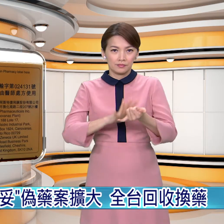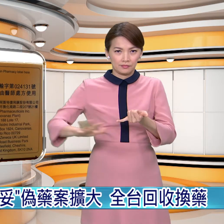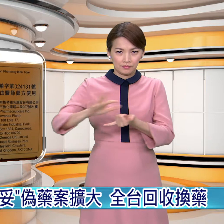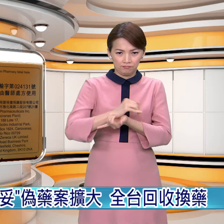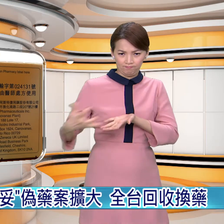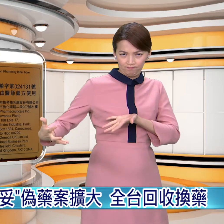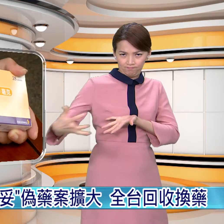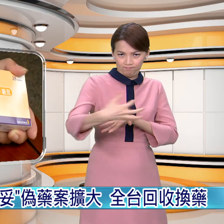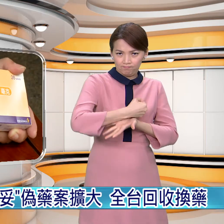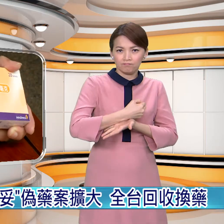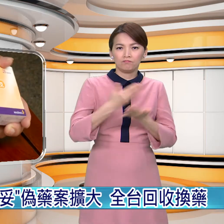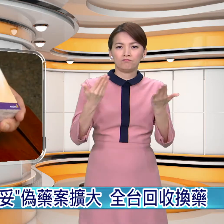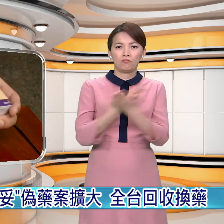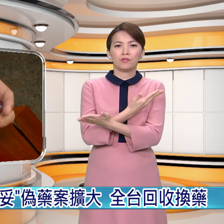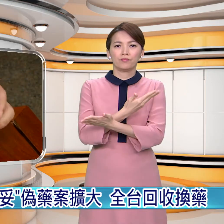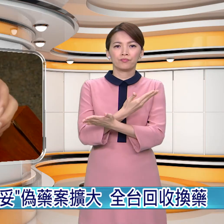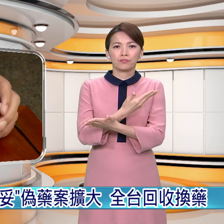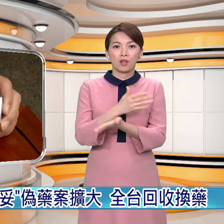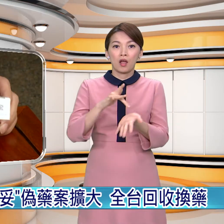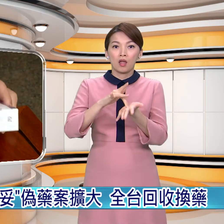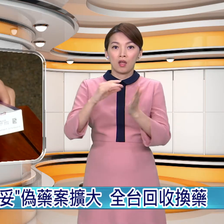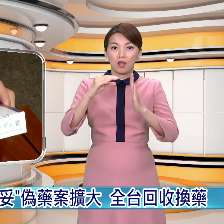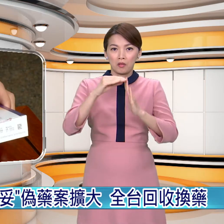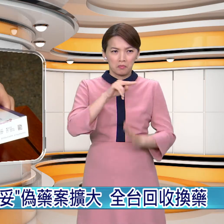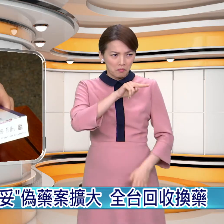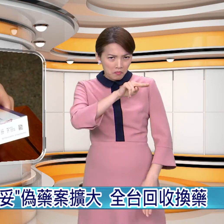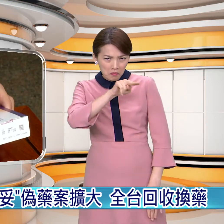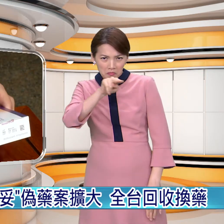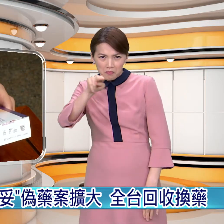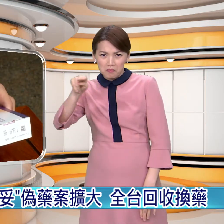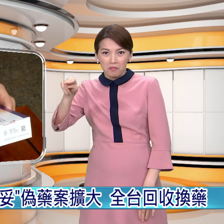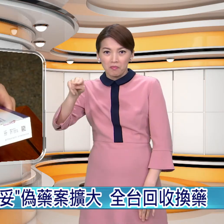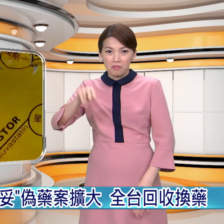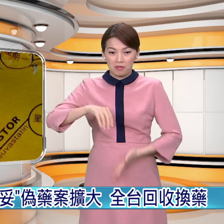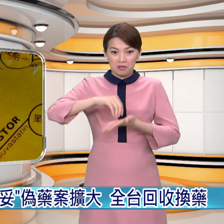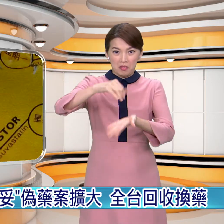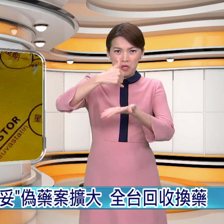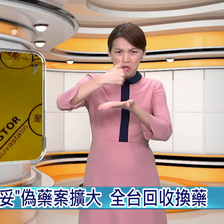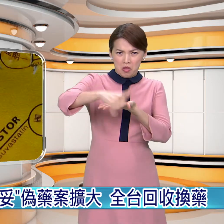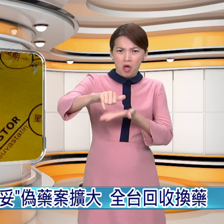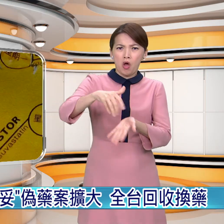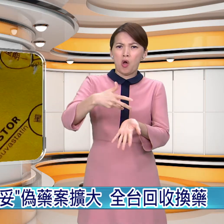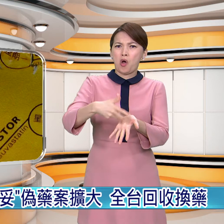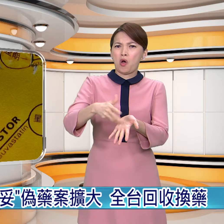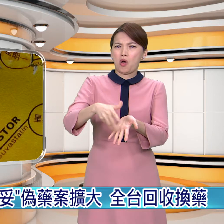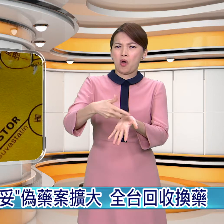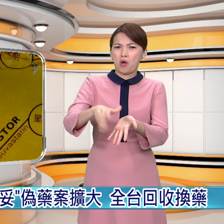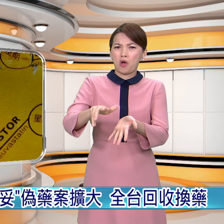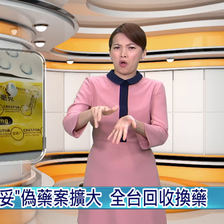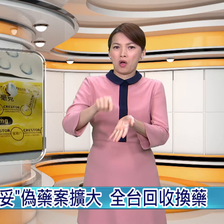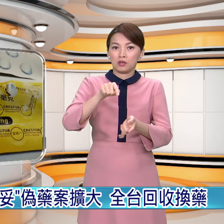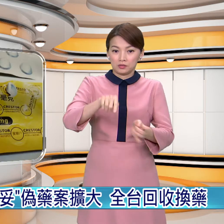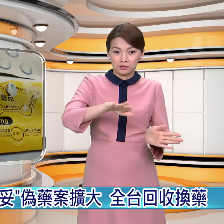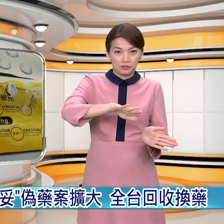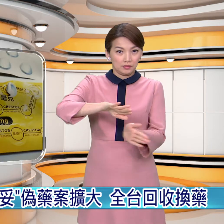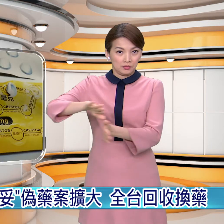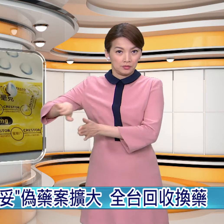在也出现了退药潮，先前传出利青汁、维妥利以